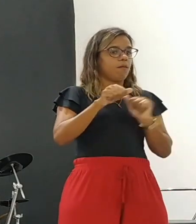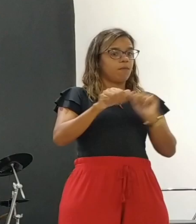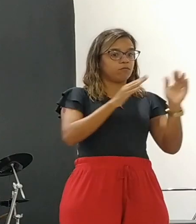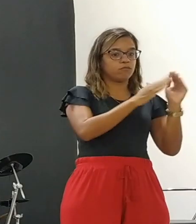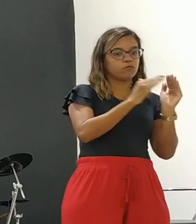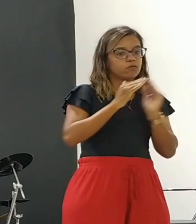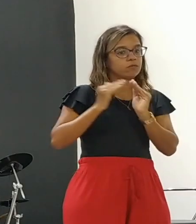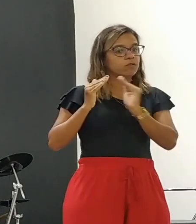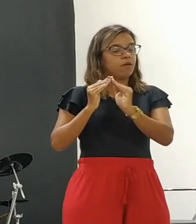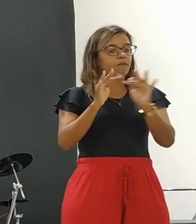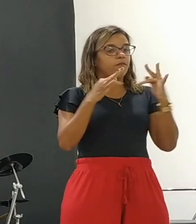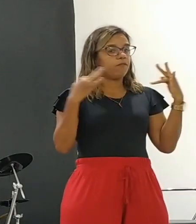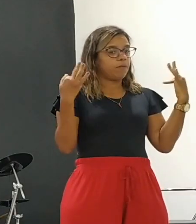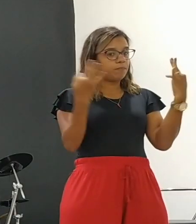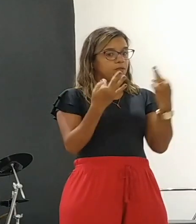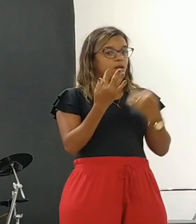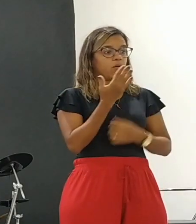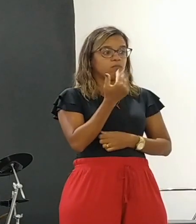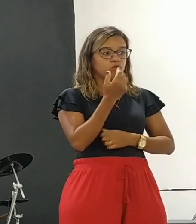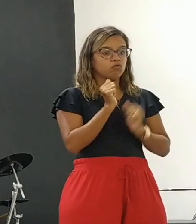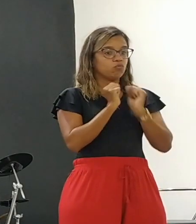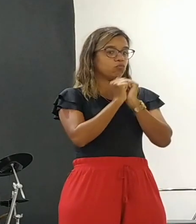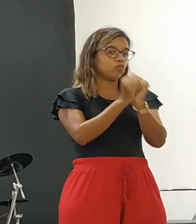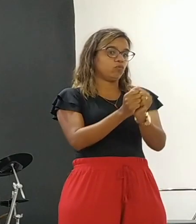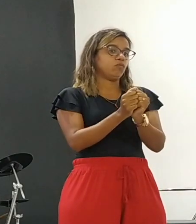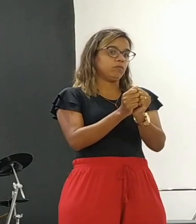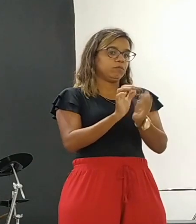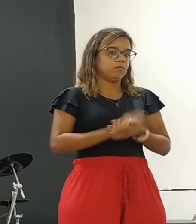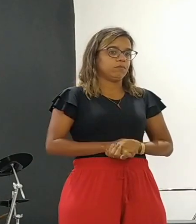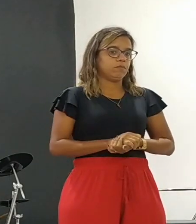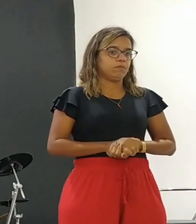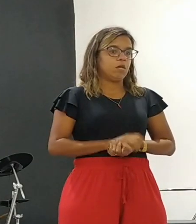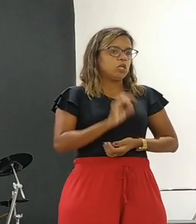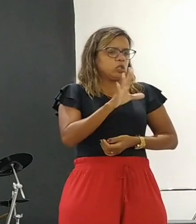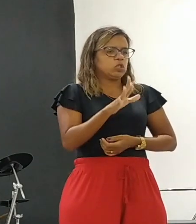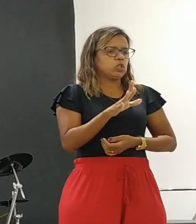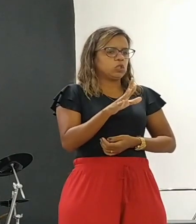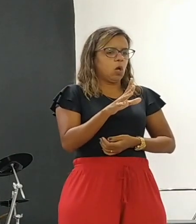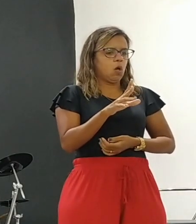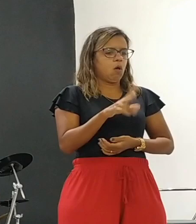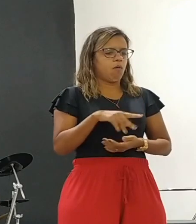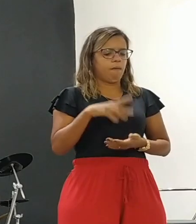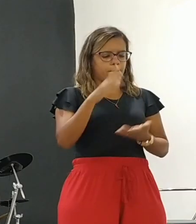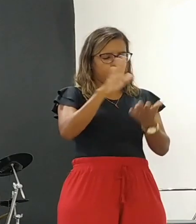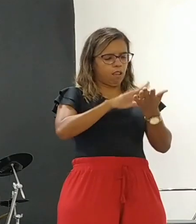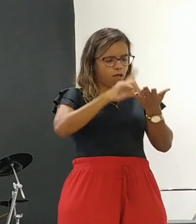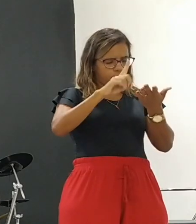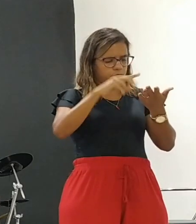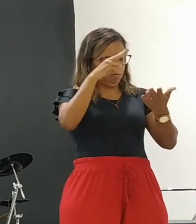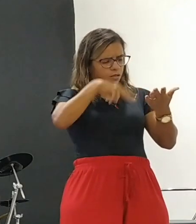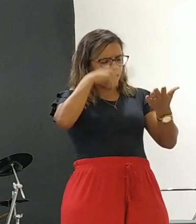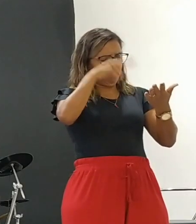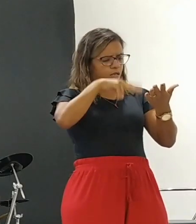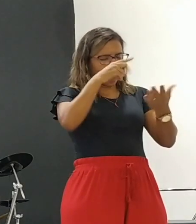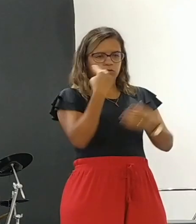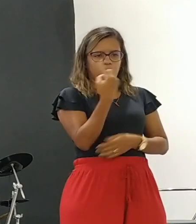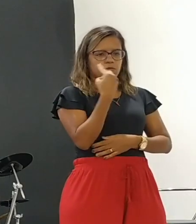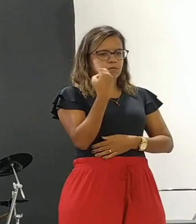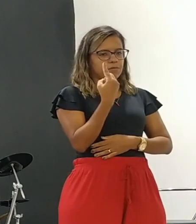e come junto com eles. Aleluia. Não é para você ser goloso e comer tudo sozinho, não. Se for muito,